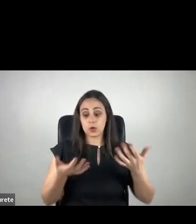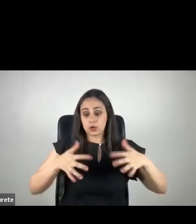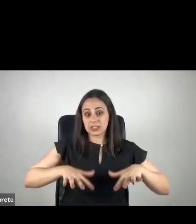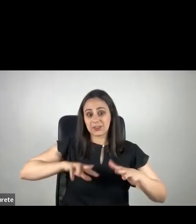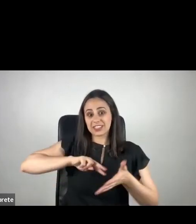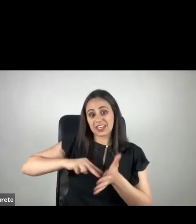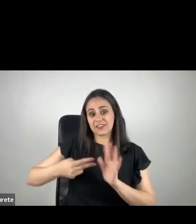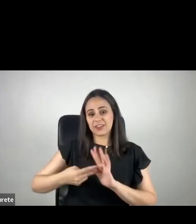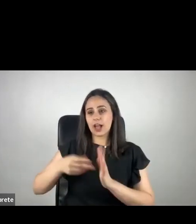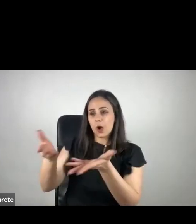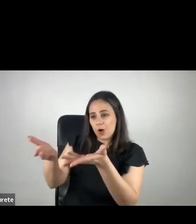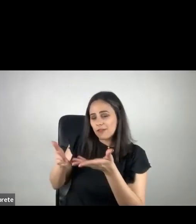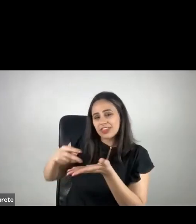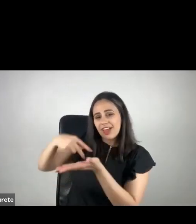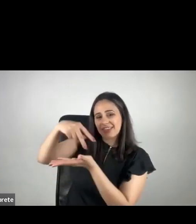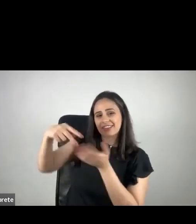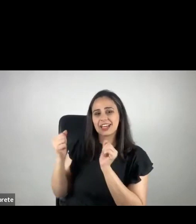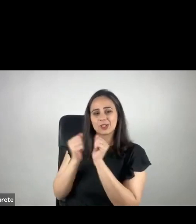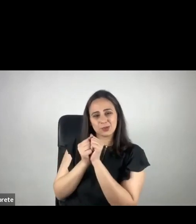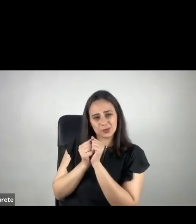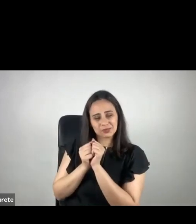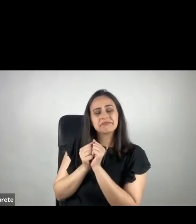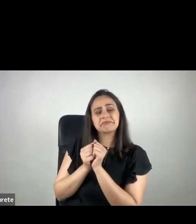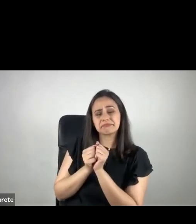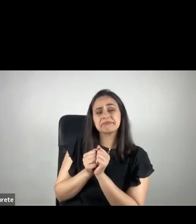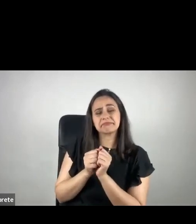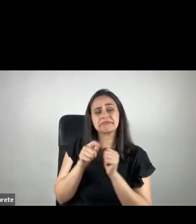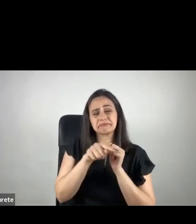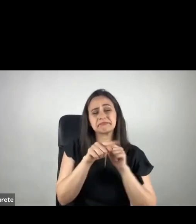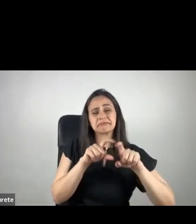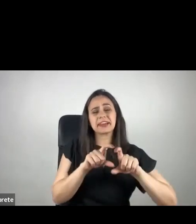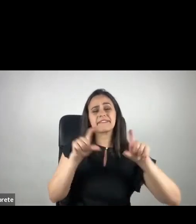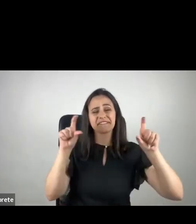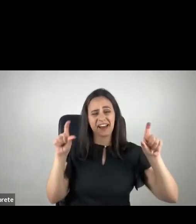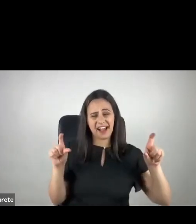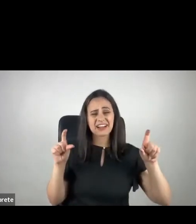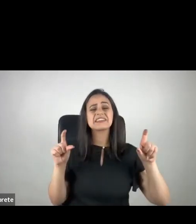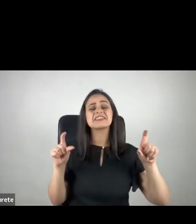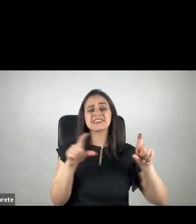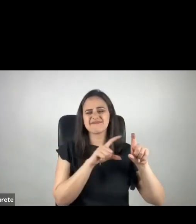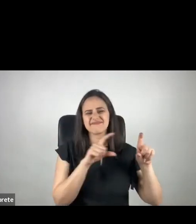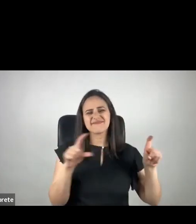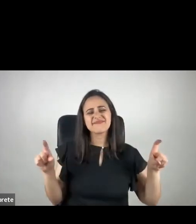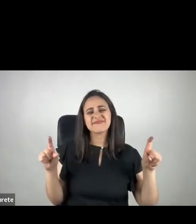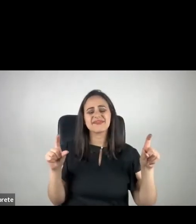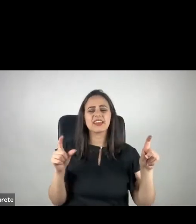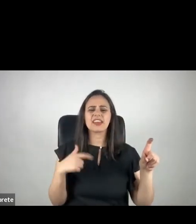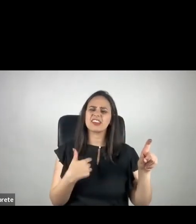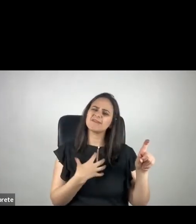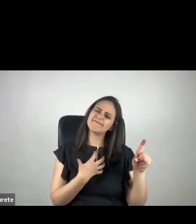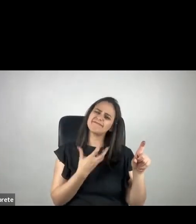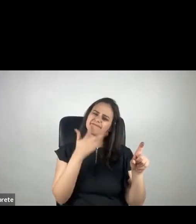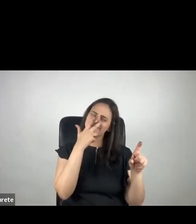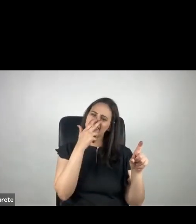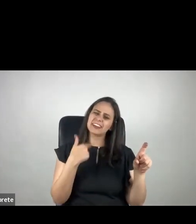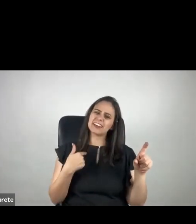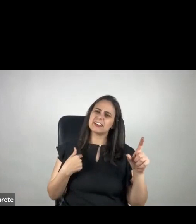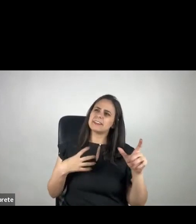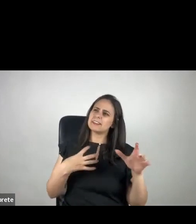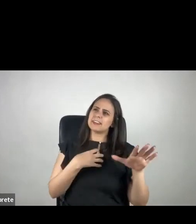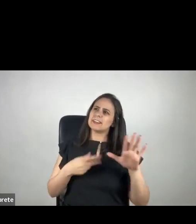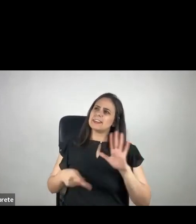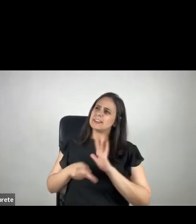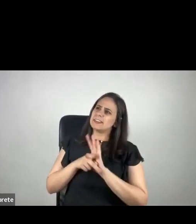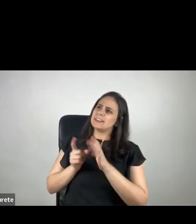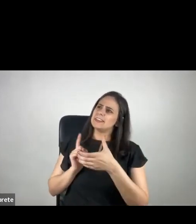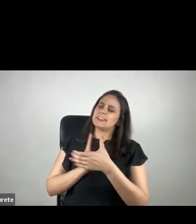dançar. Isso, por exemplo, eu estava refletindo muito, é uma frase que eu não me sentia pertencido, porque muitas das